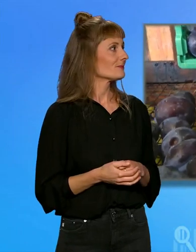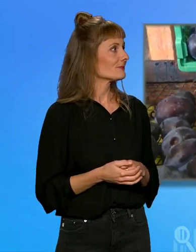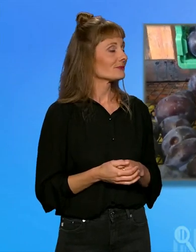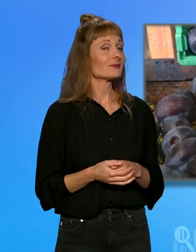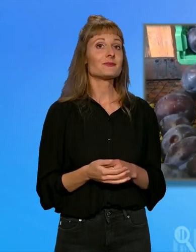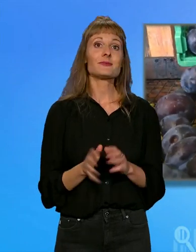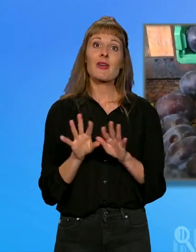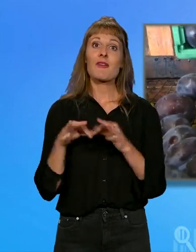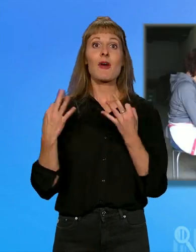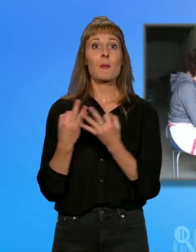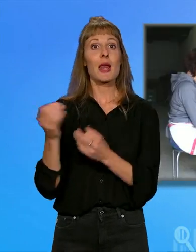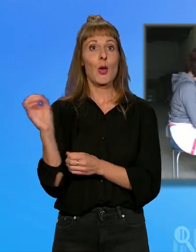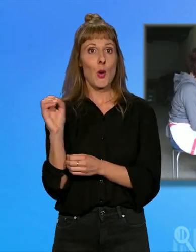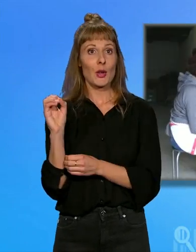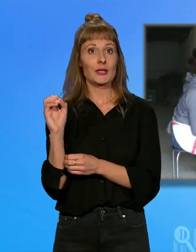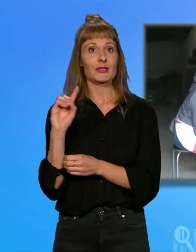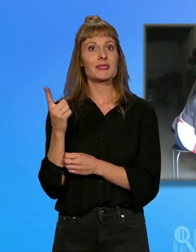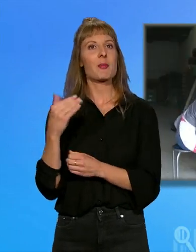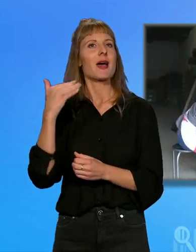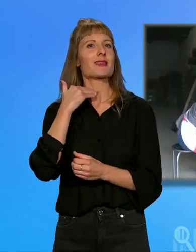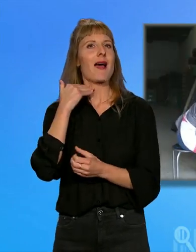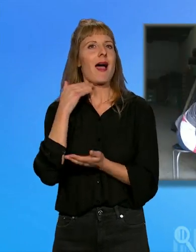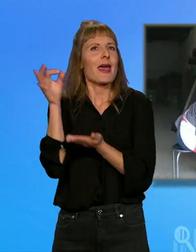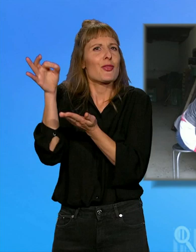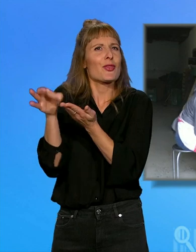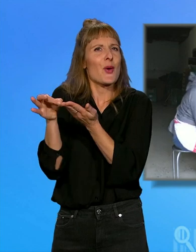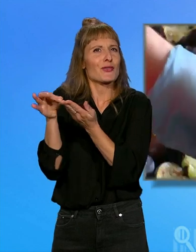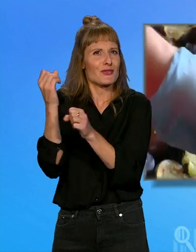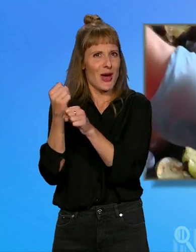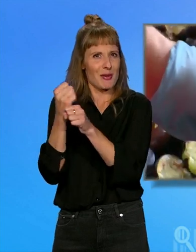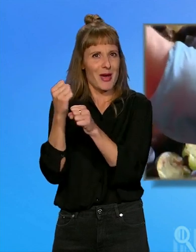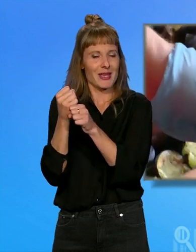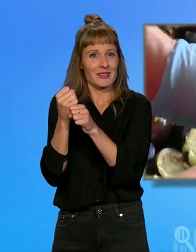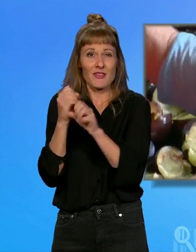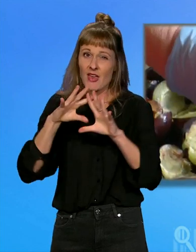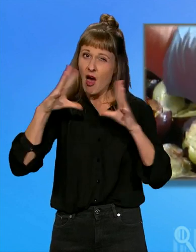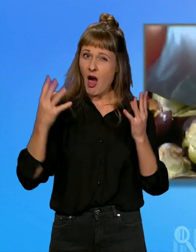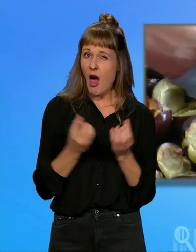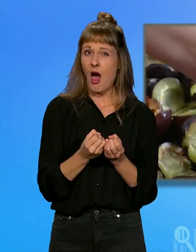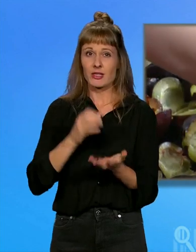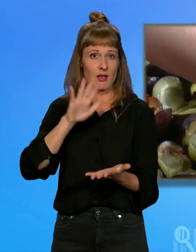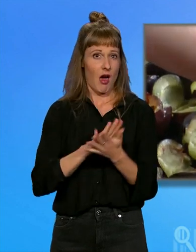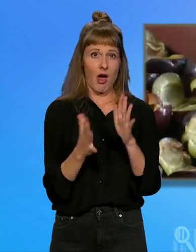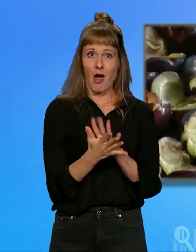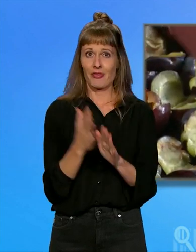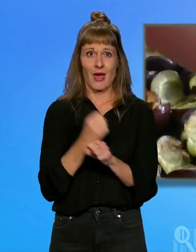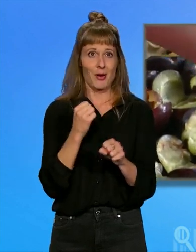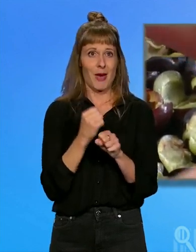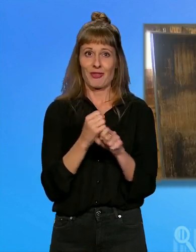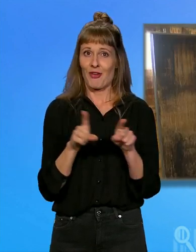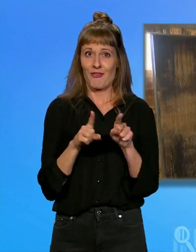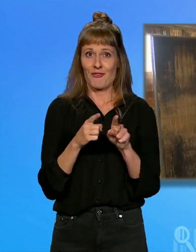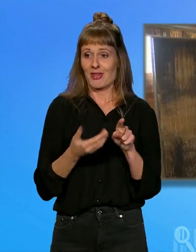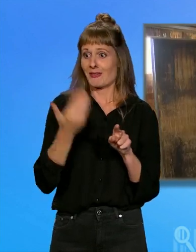Familie Oehler dort im St. Gallischen Lömmenschwil nach alter Schule. Alles ist Handarbeit. Alles noch genau gleich wie vor